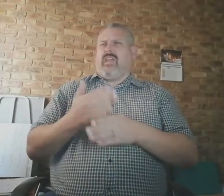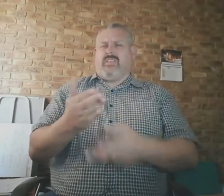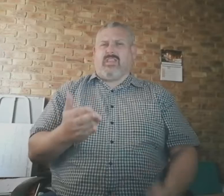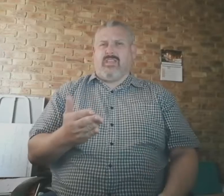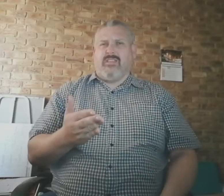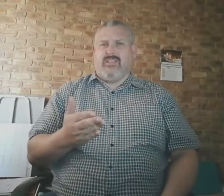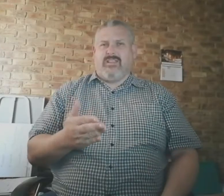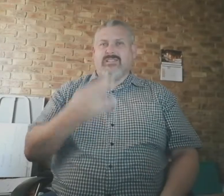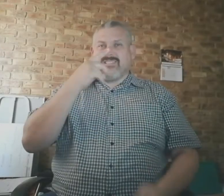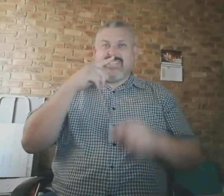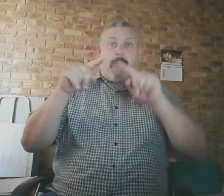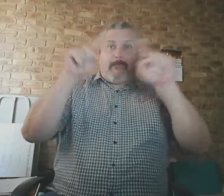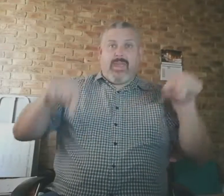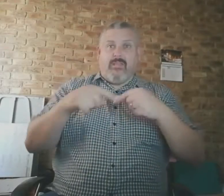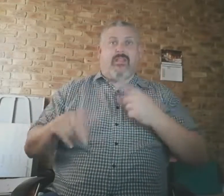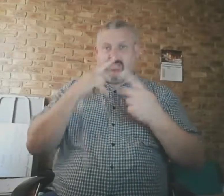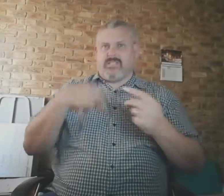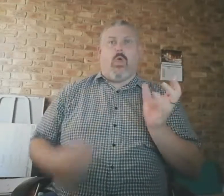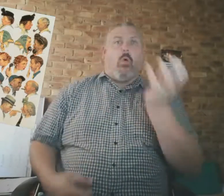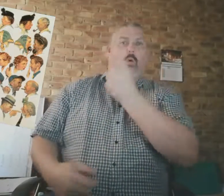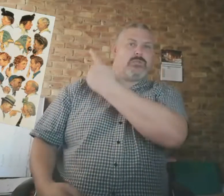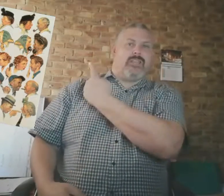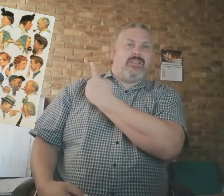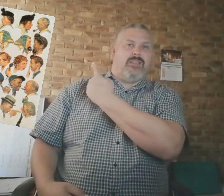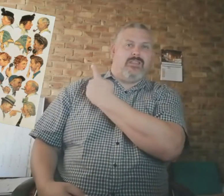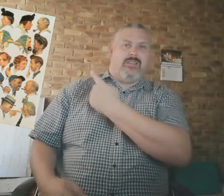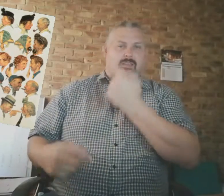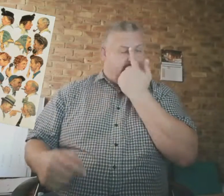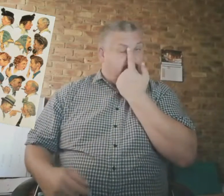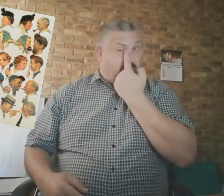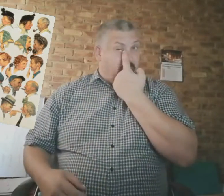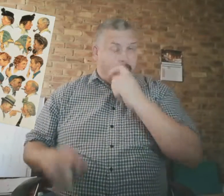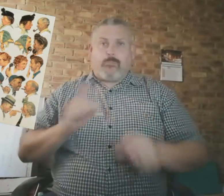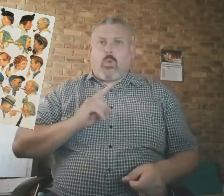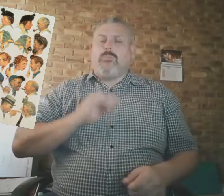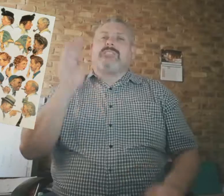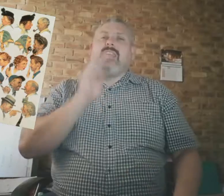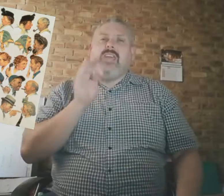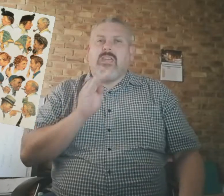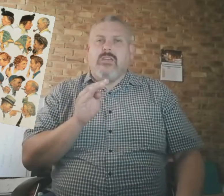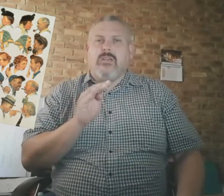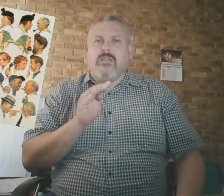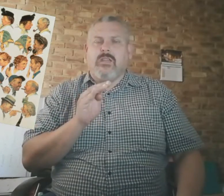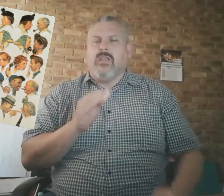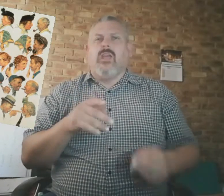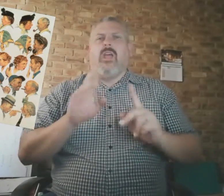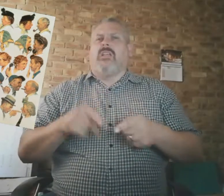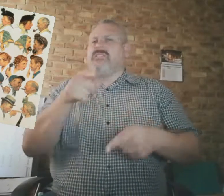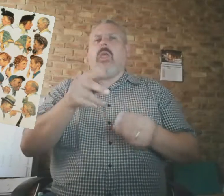Baistig. As die peen, as die opstig. U. Is